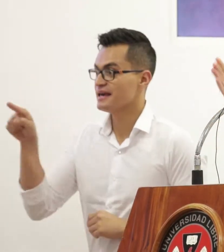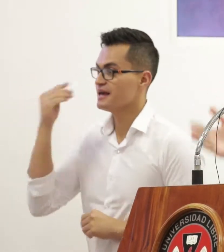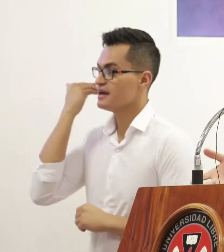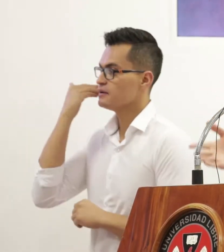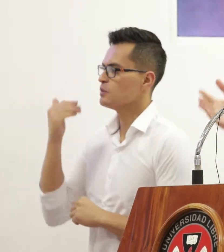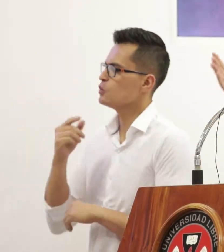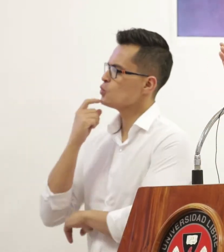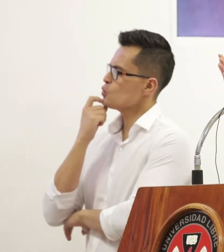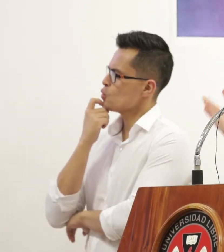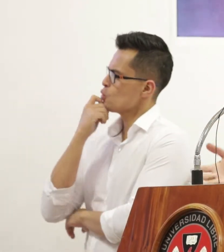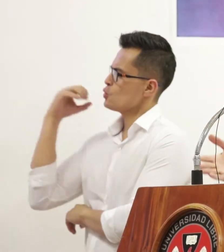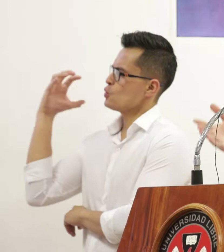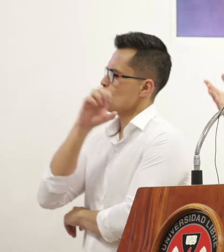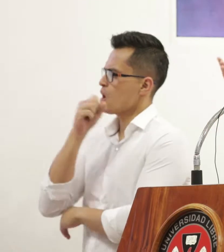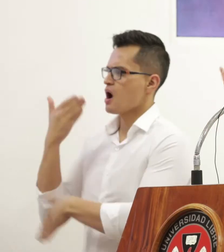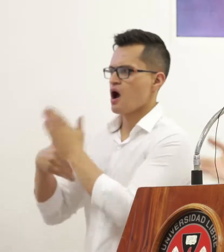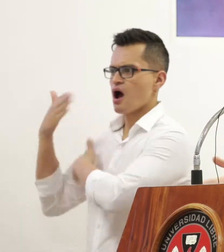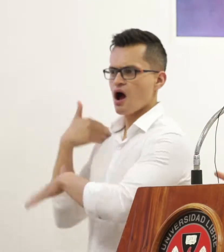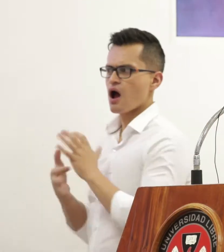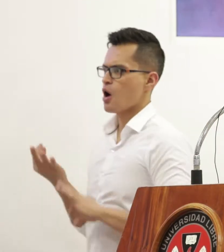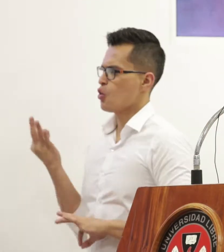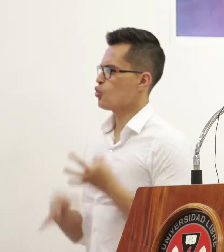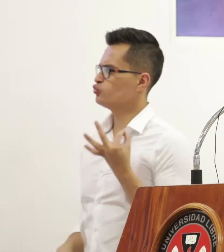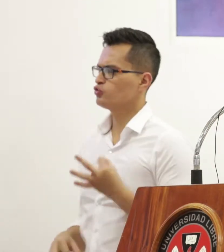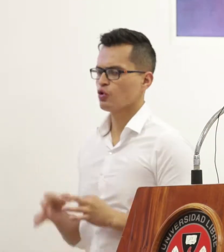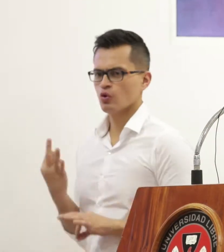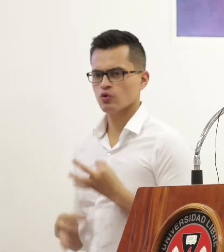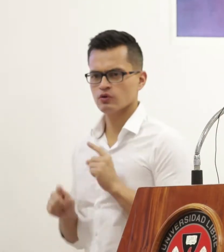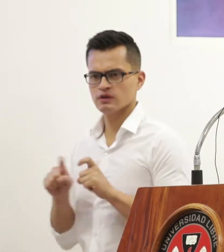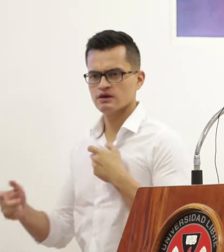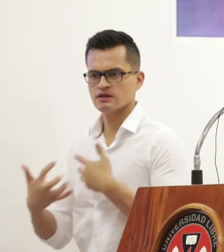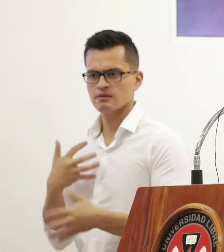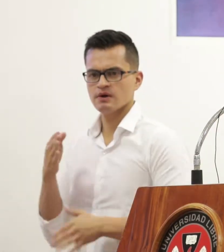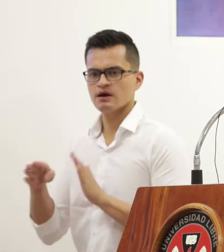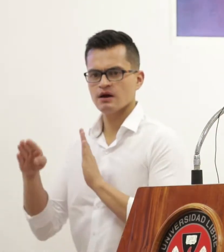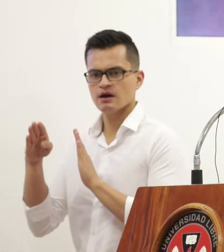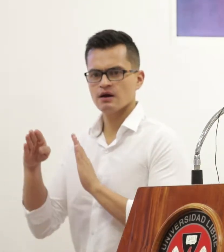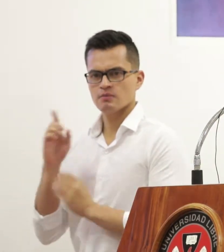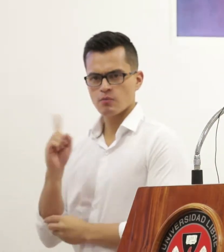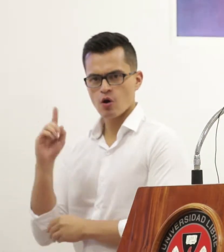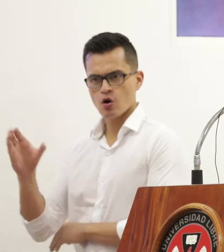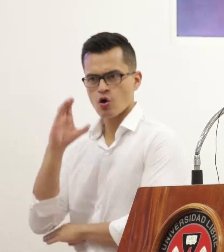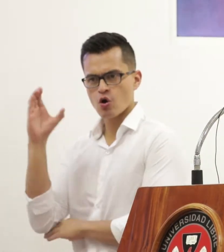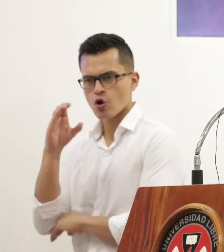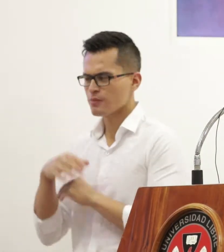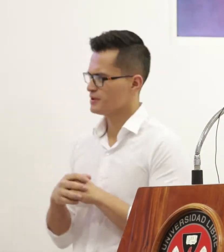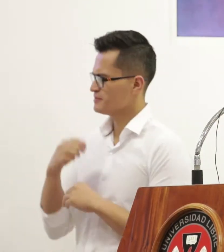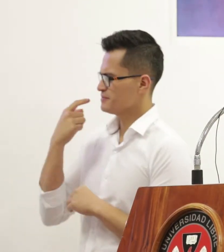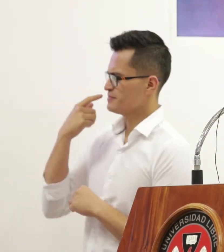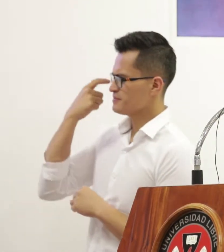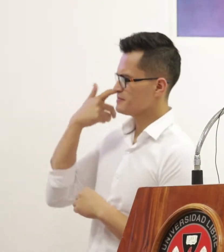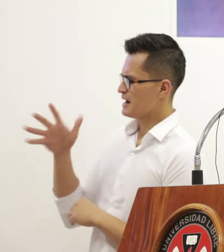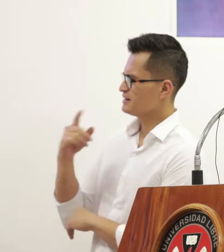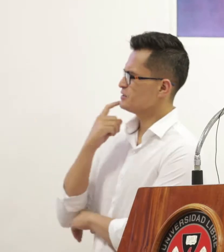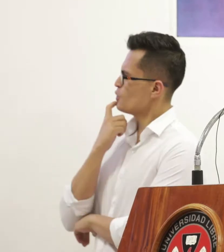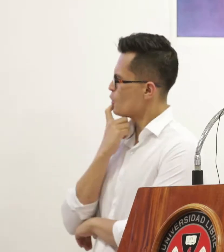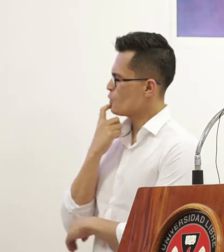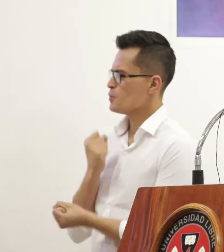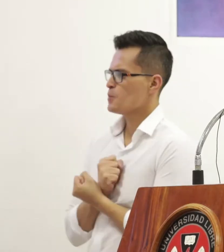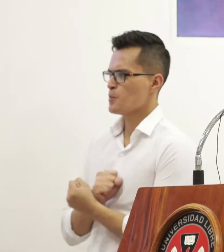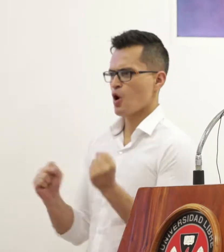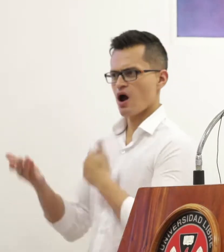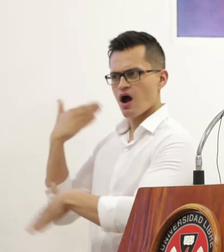la injusticia que se cometía en el sistema político colombiano. Eso suena casi inverosímil, que las mujeres no